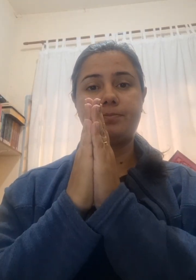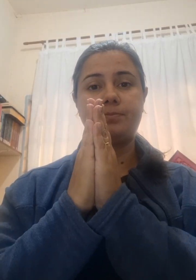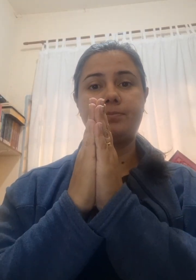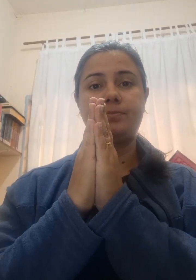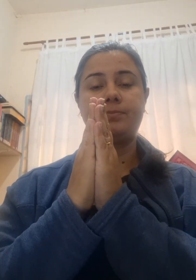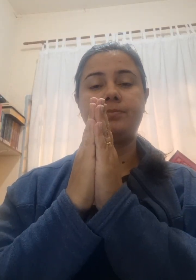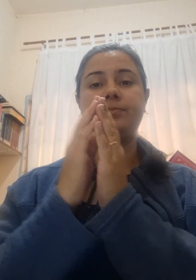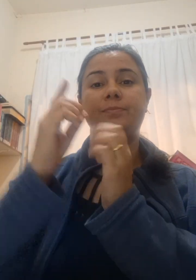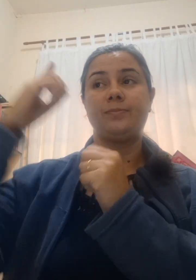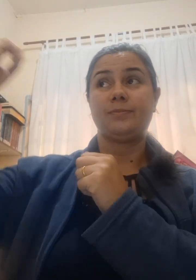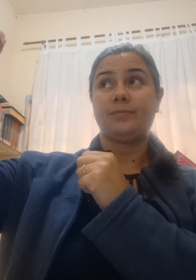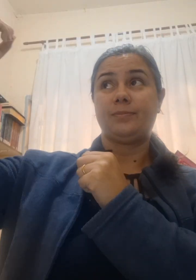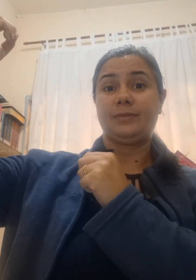oração